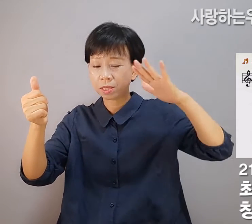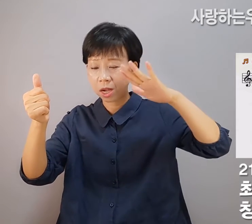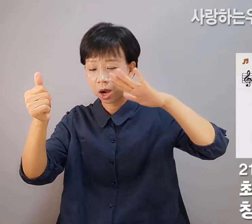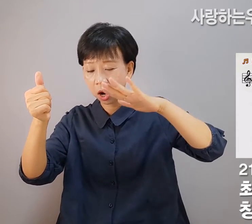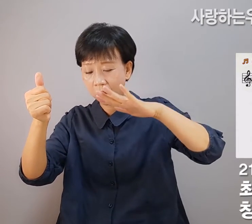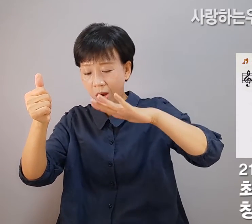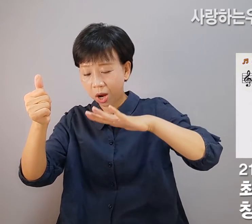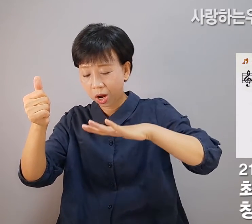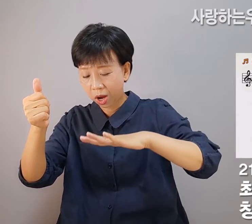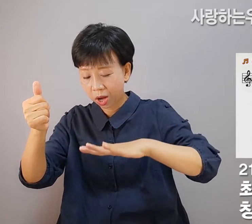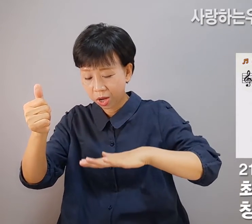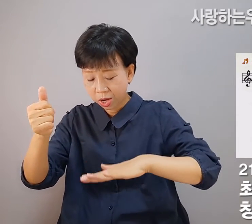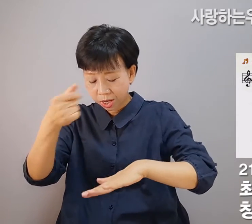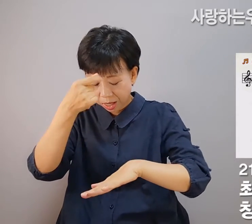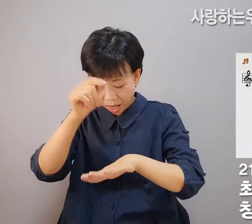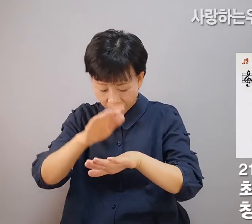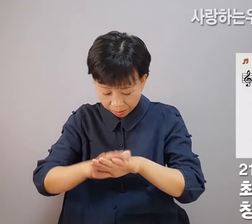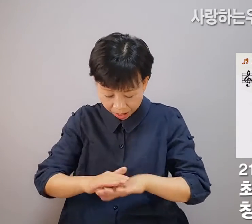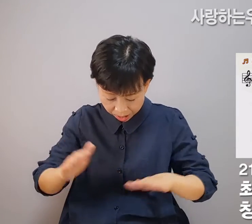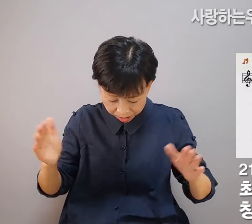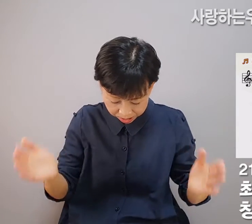엎드려